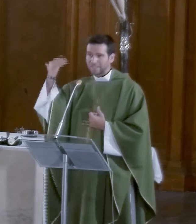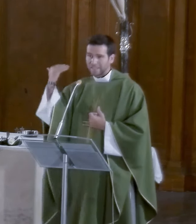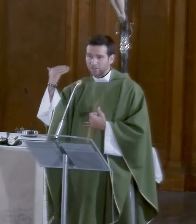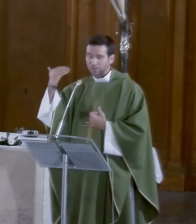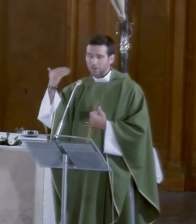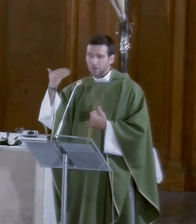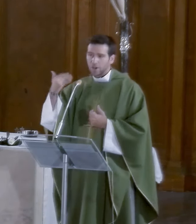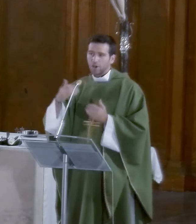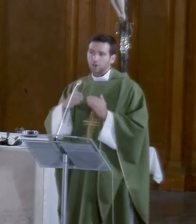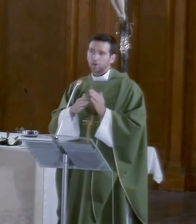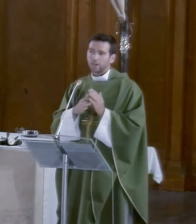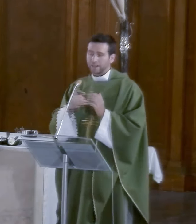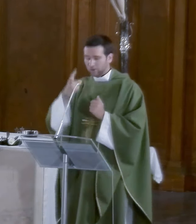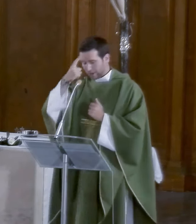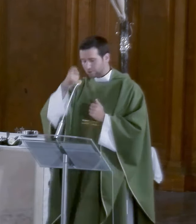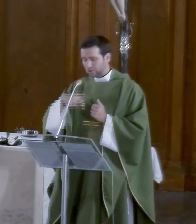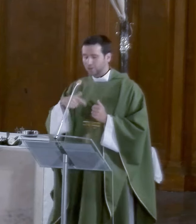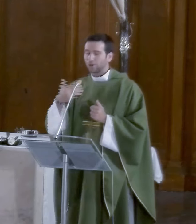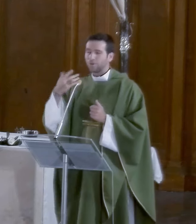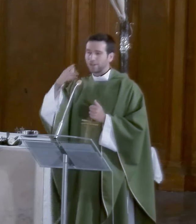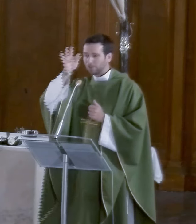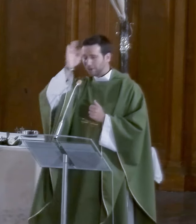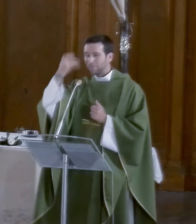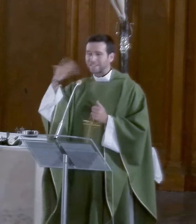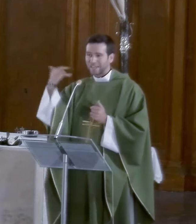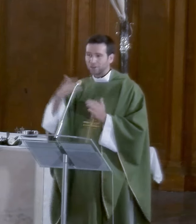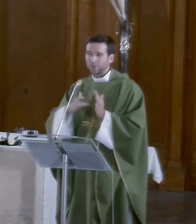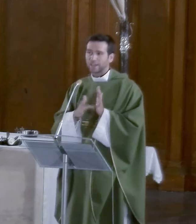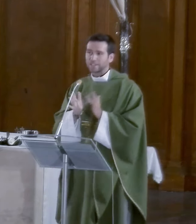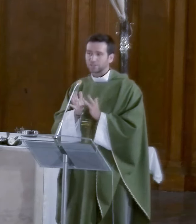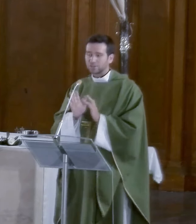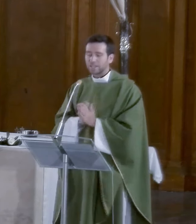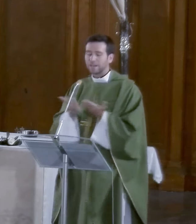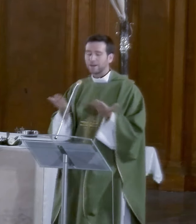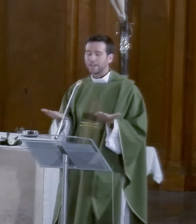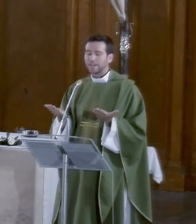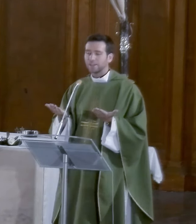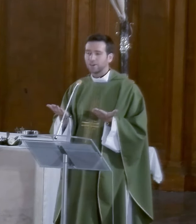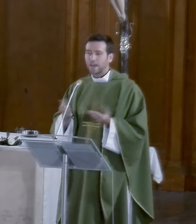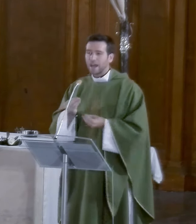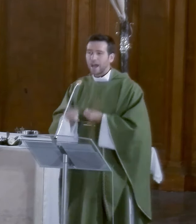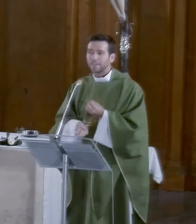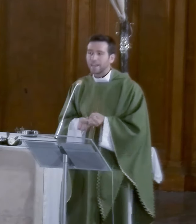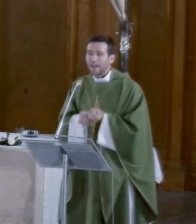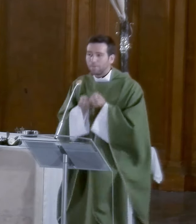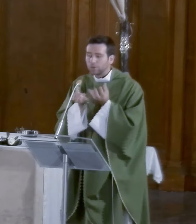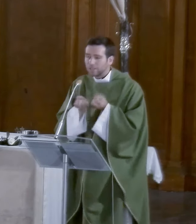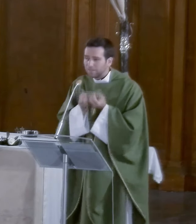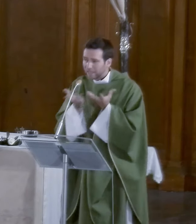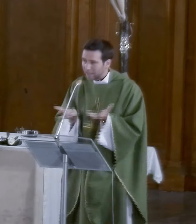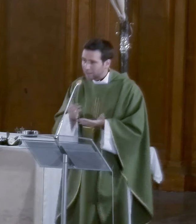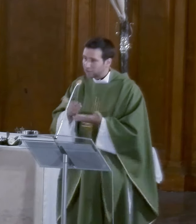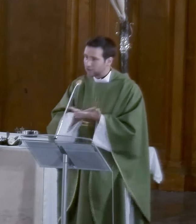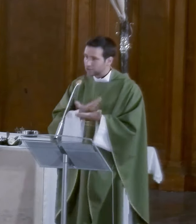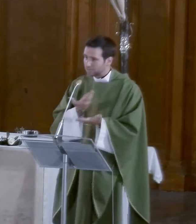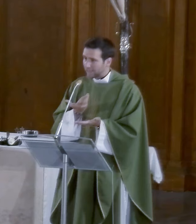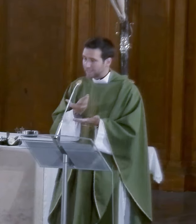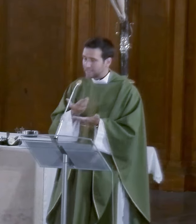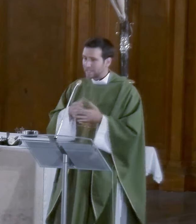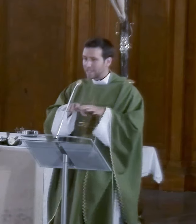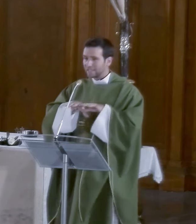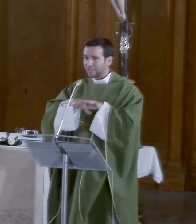domingo pasado, recordamos hoy cómo el domingo pasado Jesús en el Evangelio hacía la multiplicación de